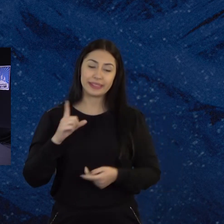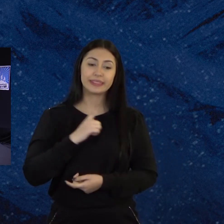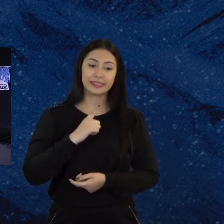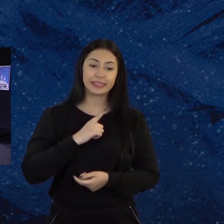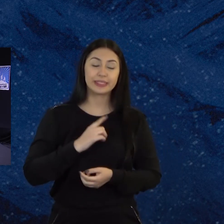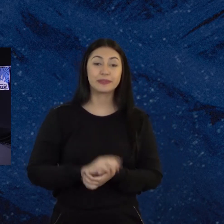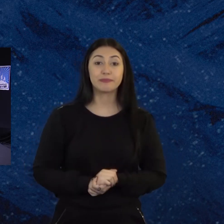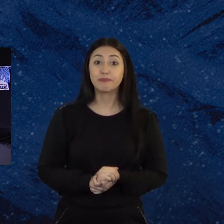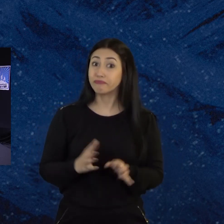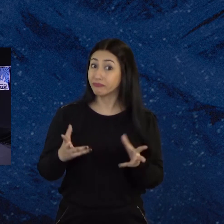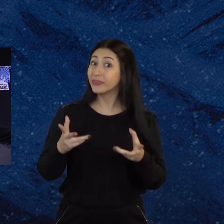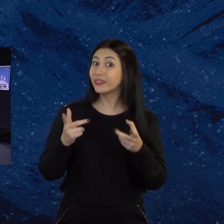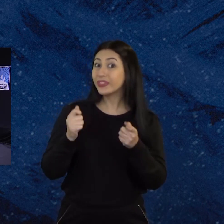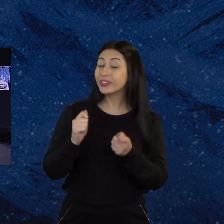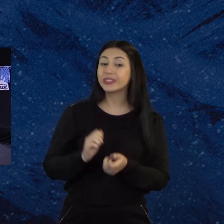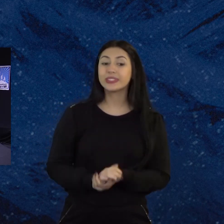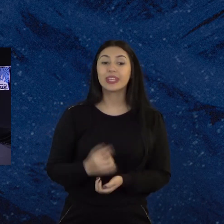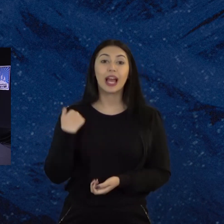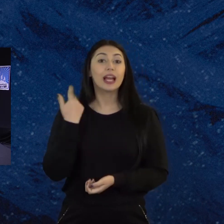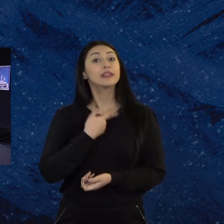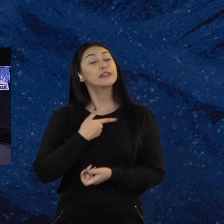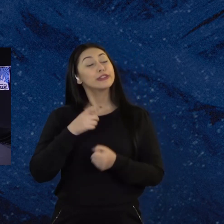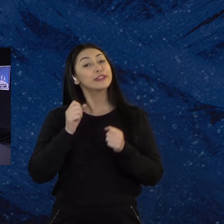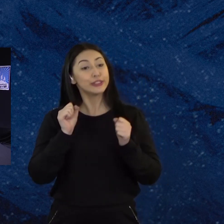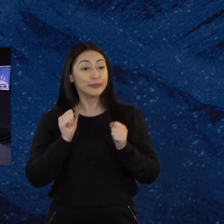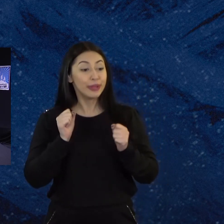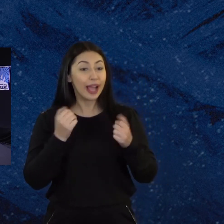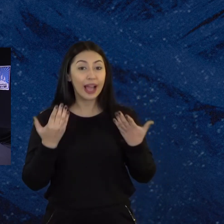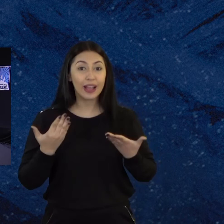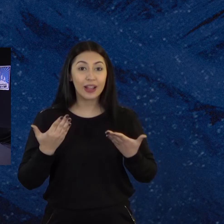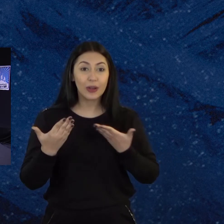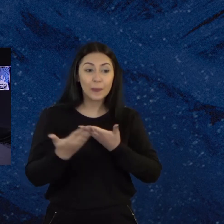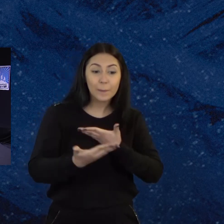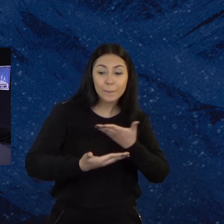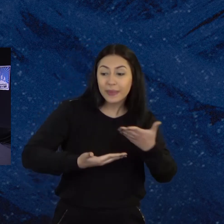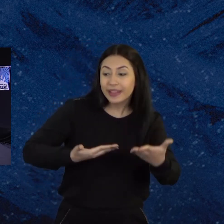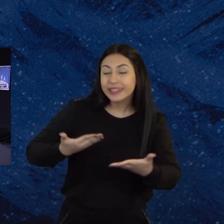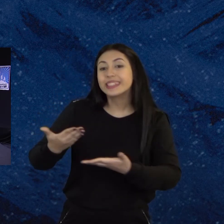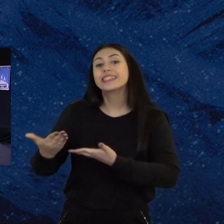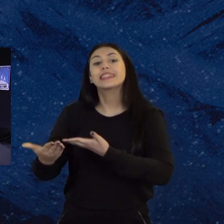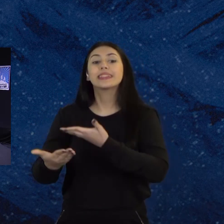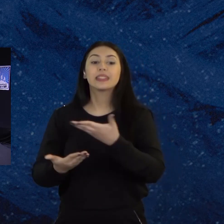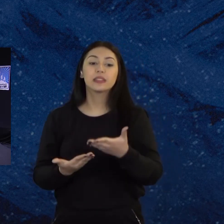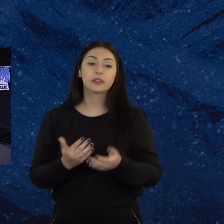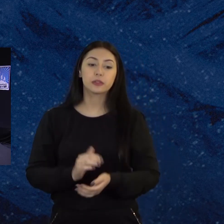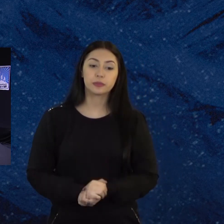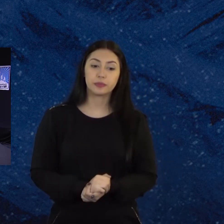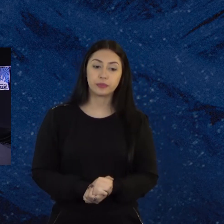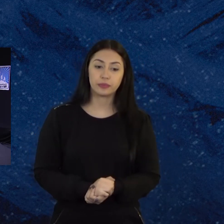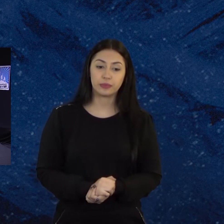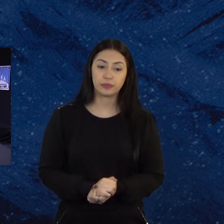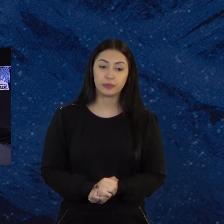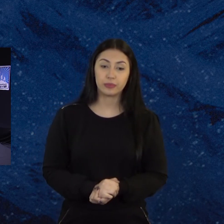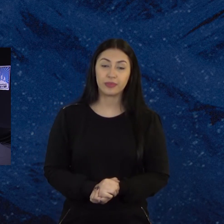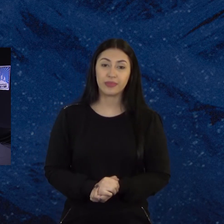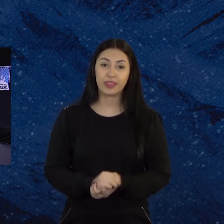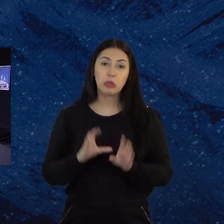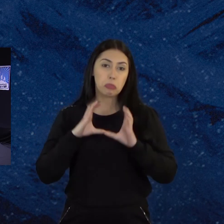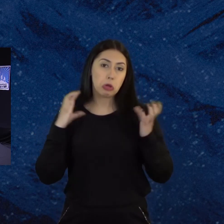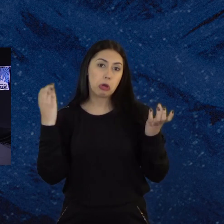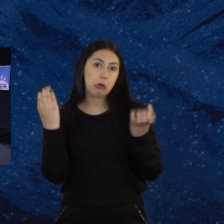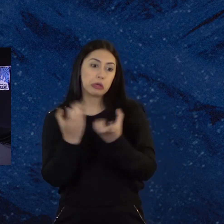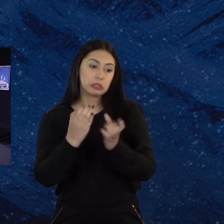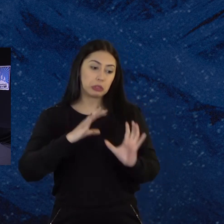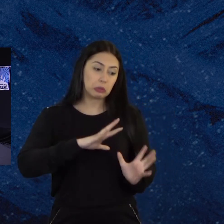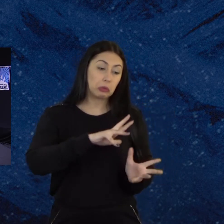isso. Podemos estar compartilhando essa palavra com todos vocês. E como nós estamos numa conferência